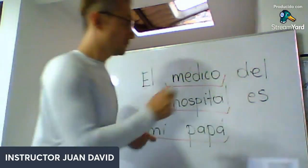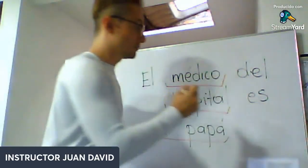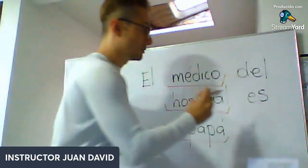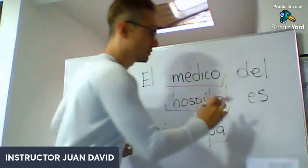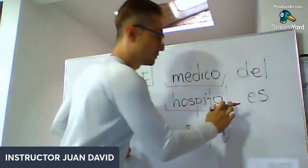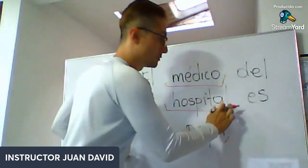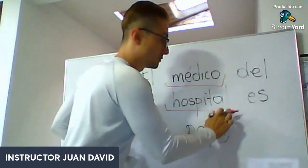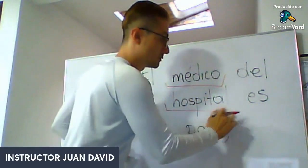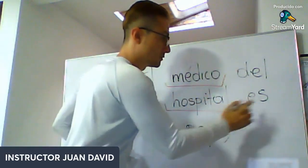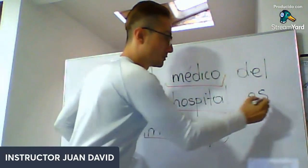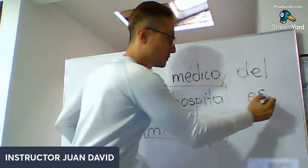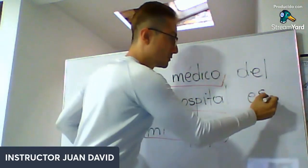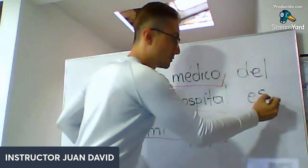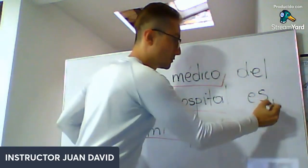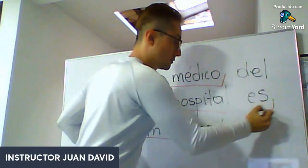miren miren acá